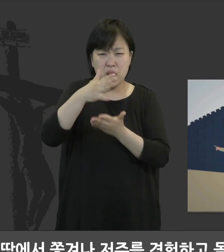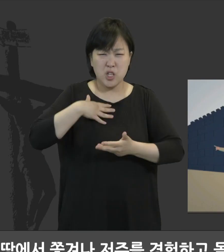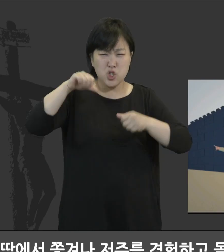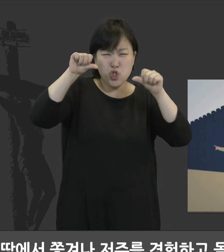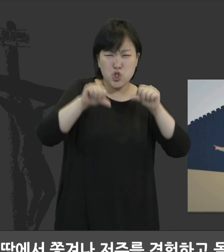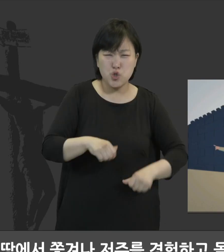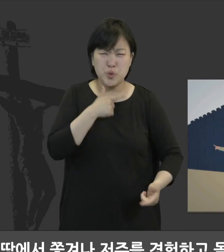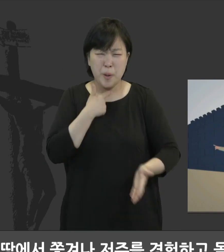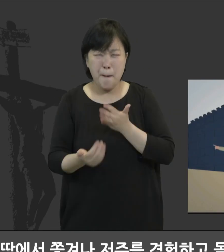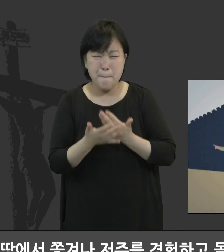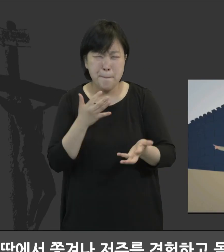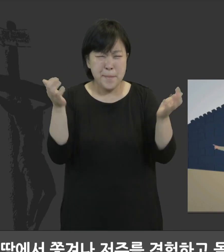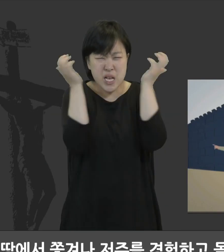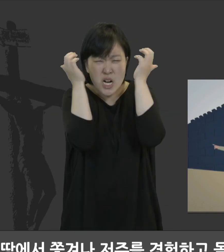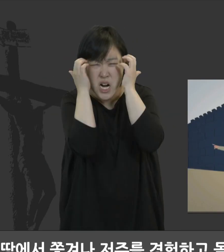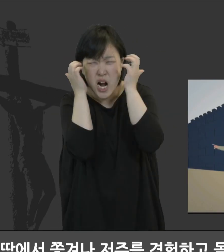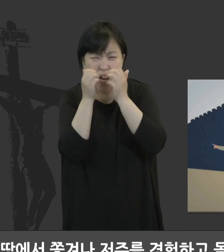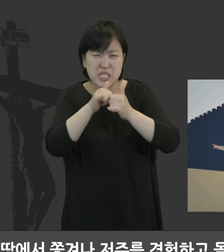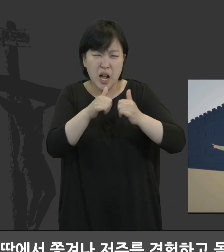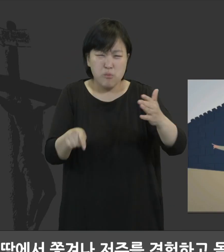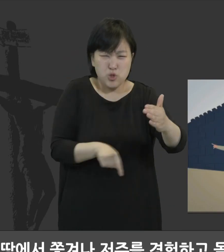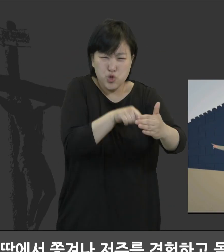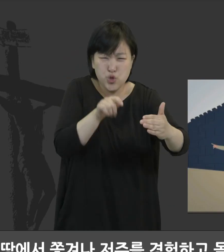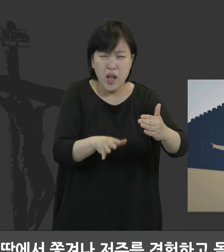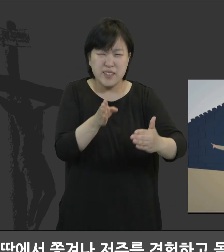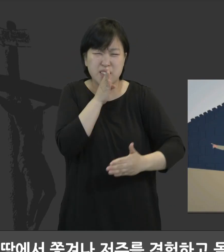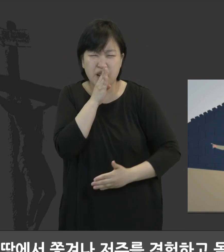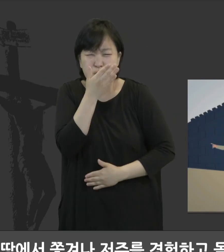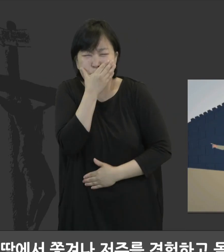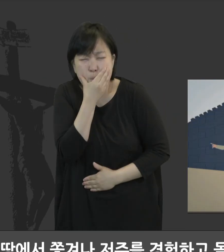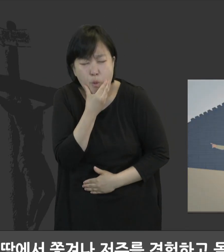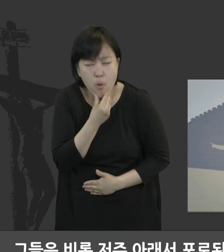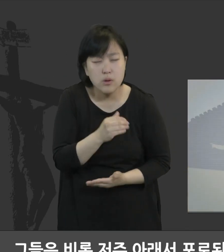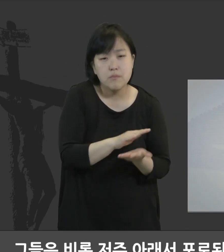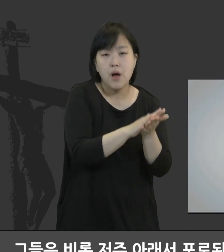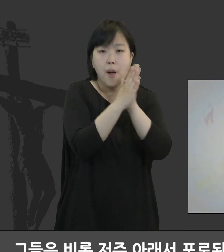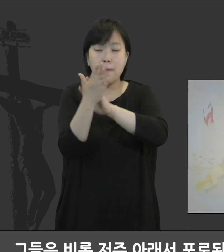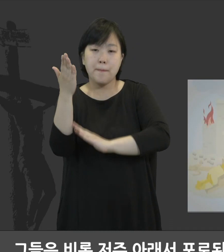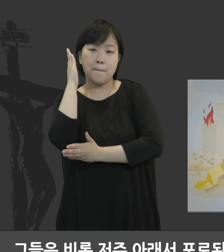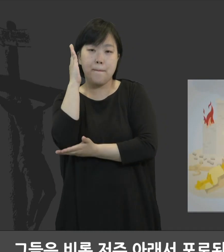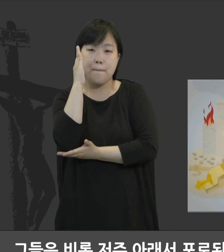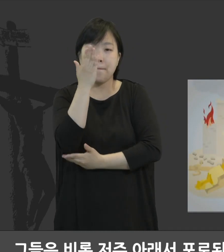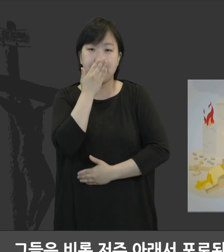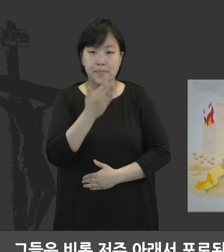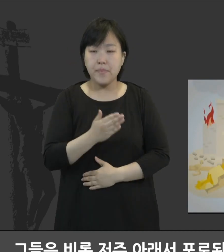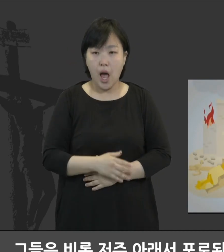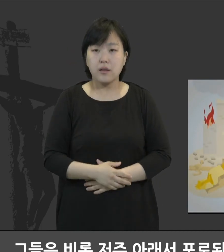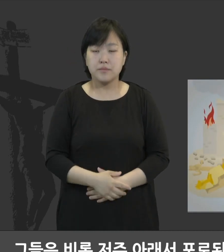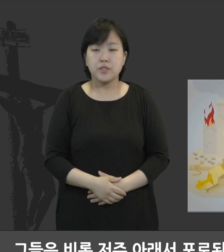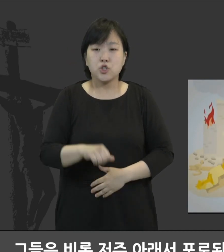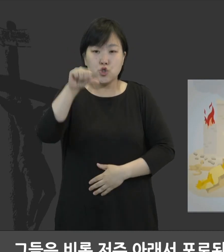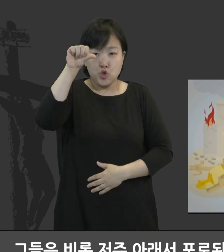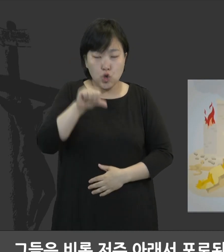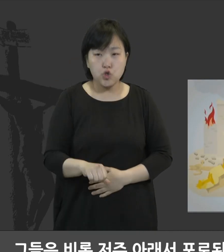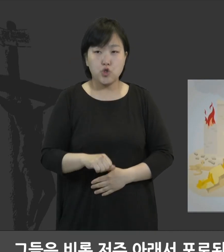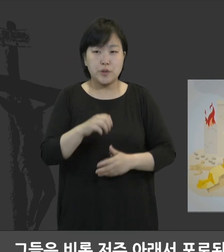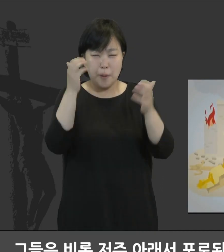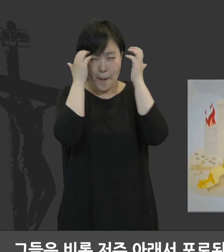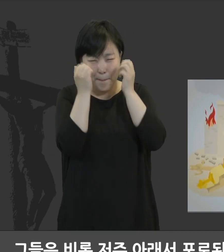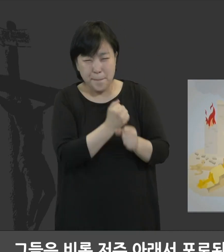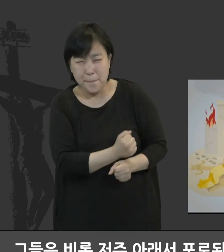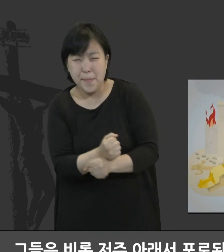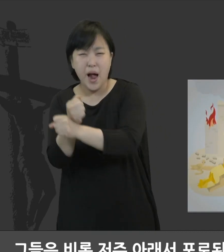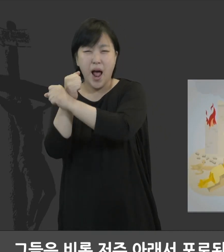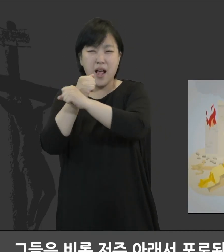이스라엘 백성에게 참으로 복된 소식이었습니다. 그들은 비록 저주 아래서 포로된 자로